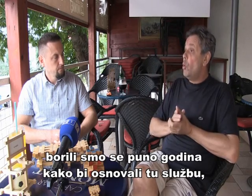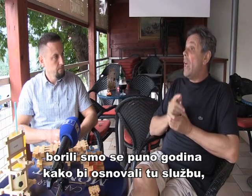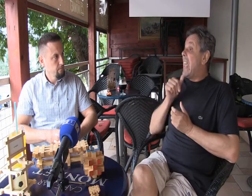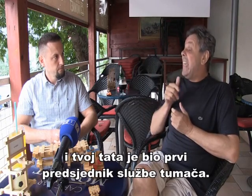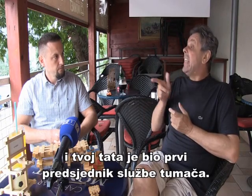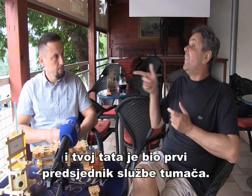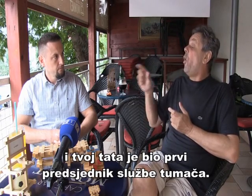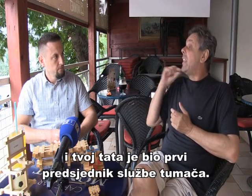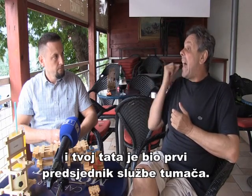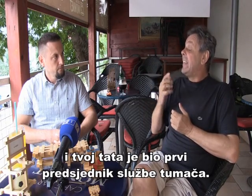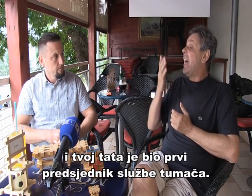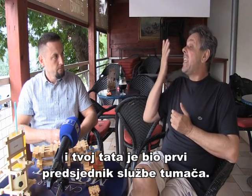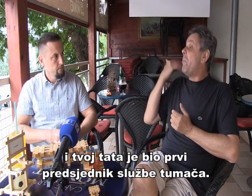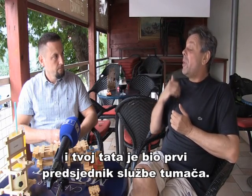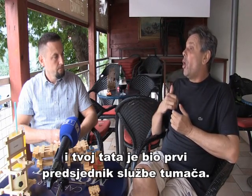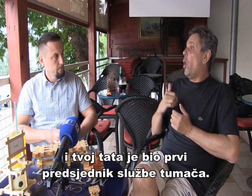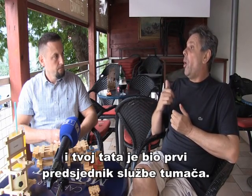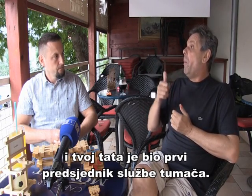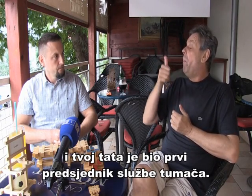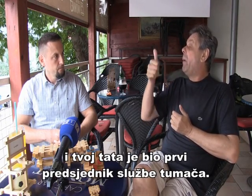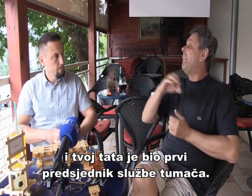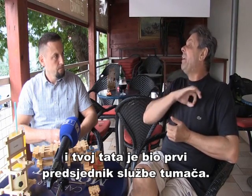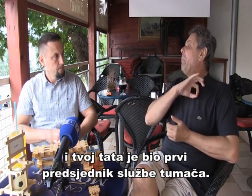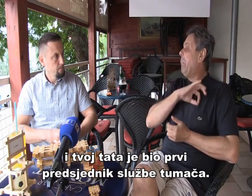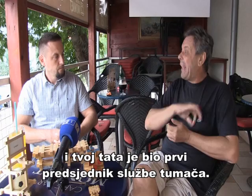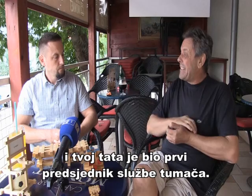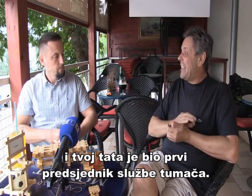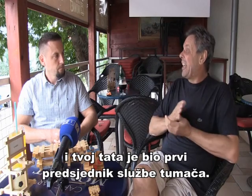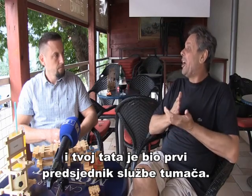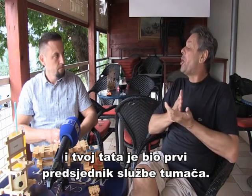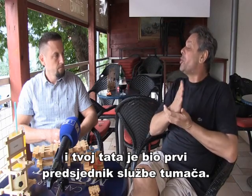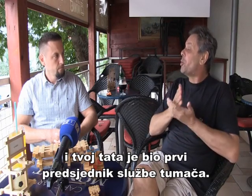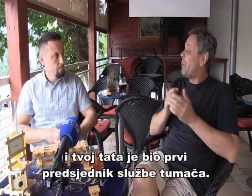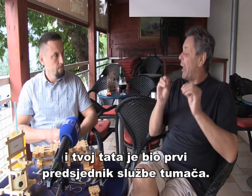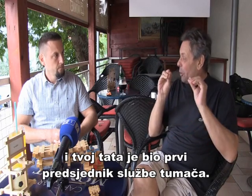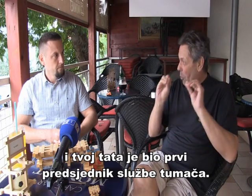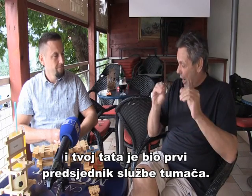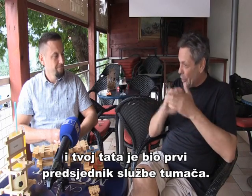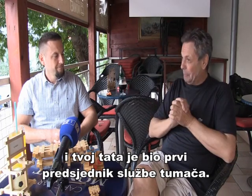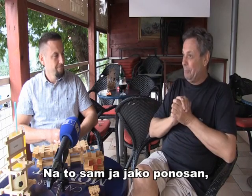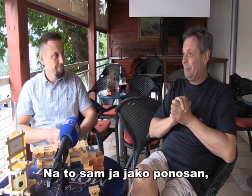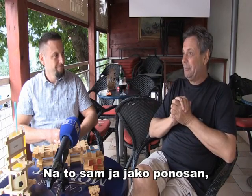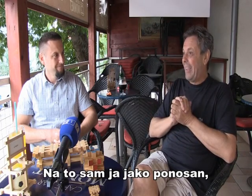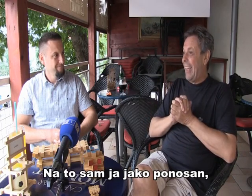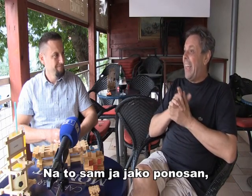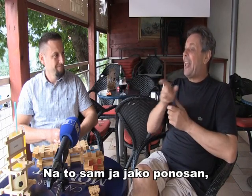službu i tvoj tata je bio prvi predsjednik službe tumača. Na to